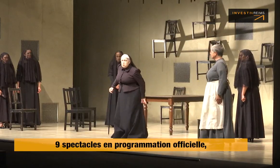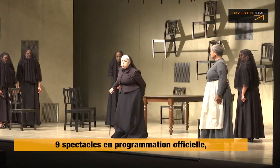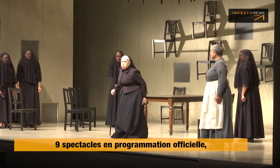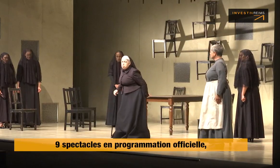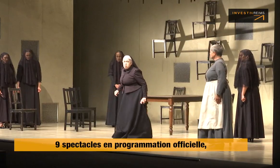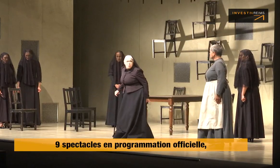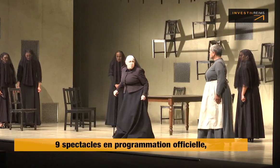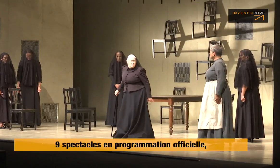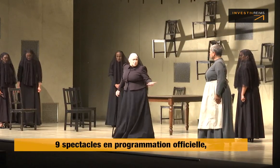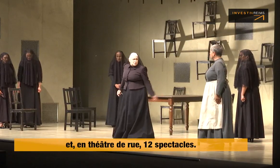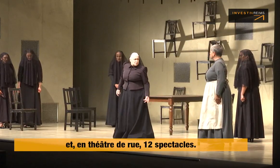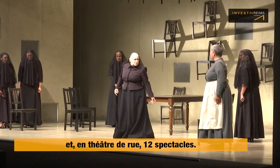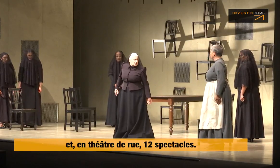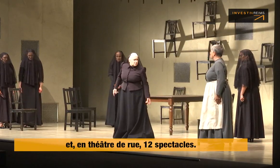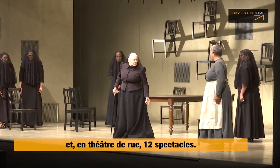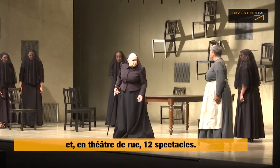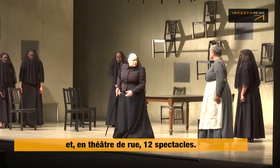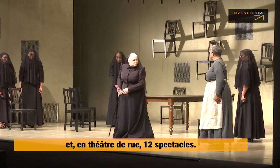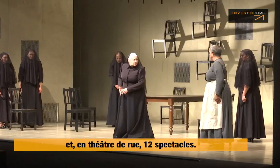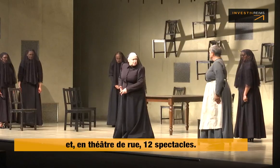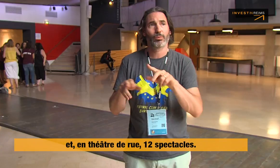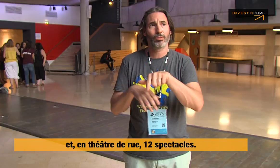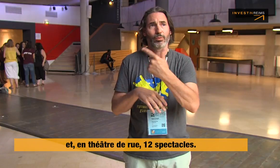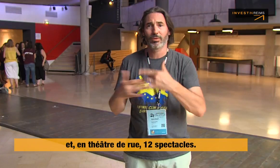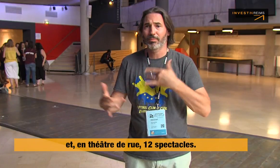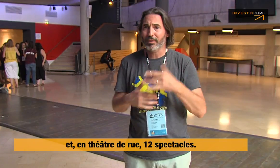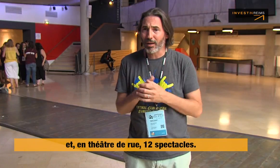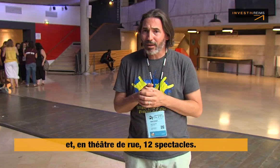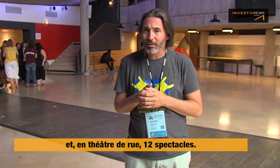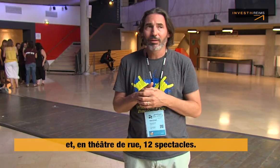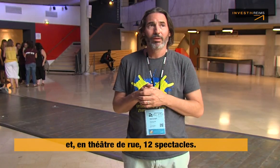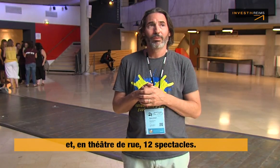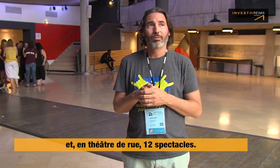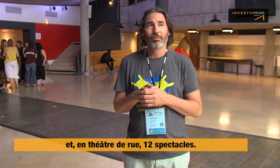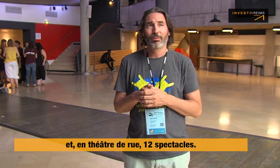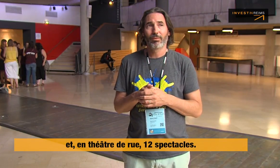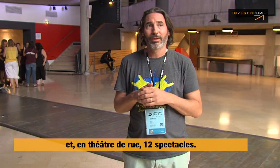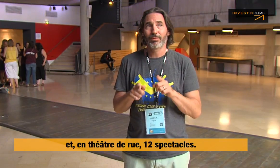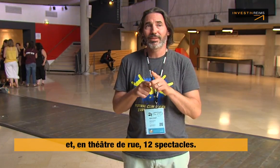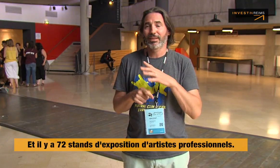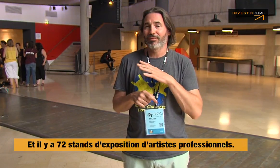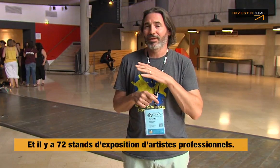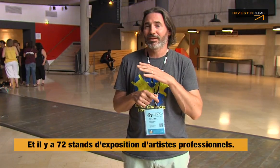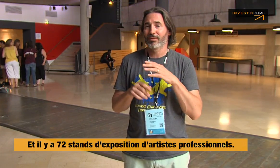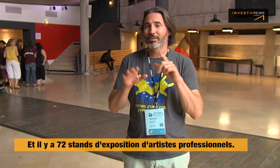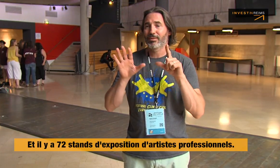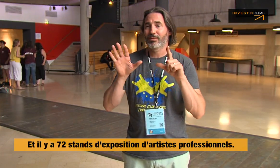programmation officielle, plus en théâtre de rue, douze spectacles. Et il y a également